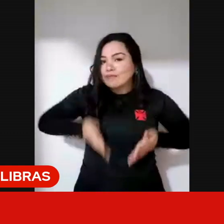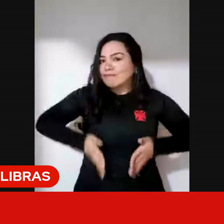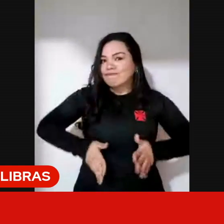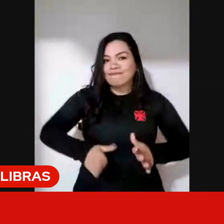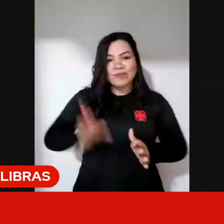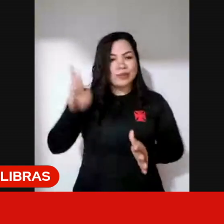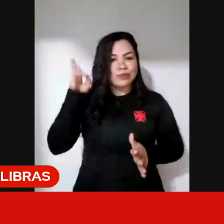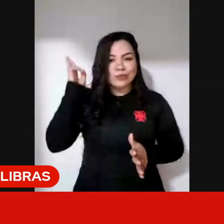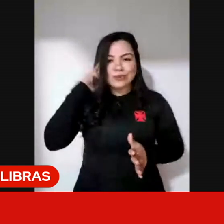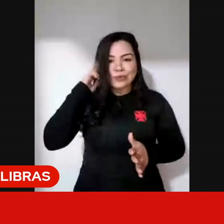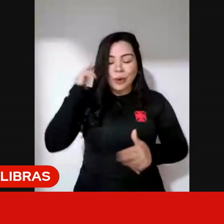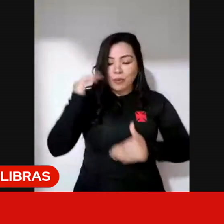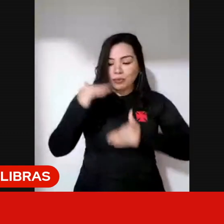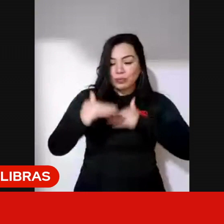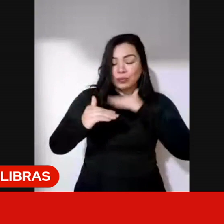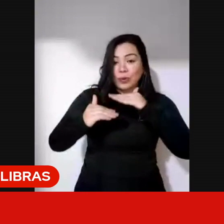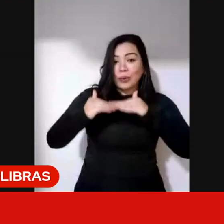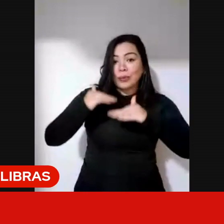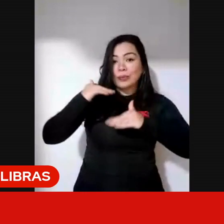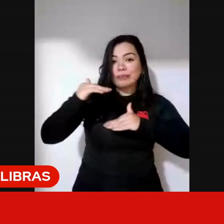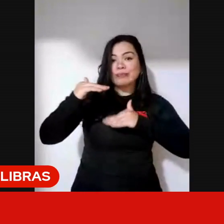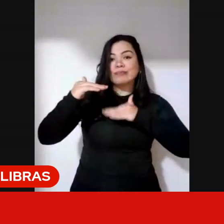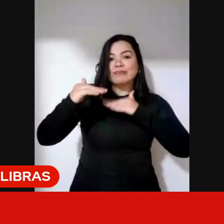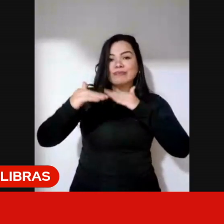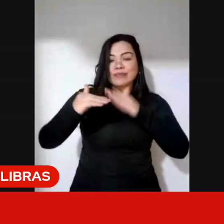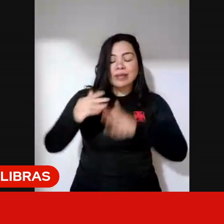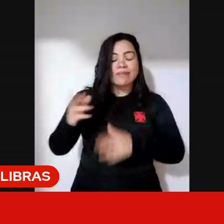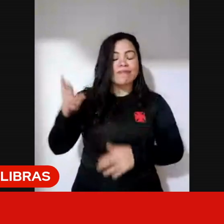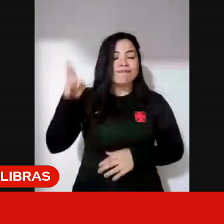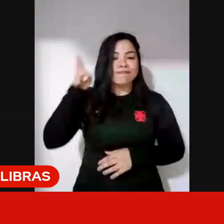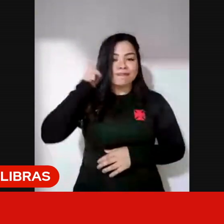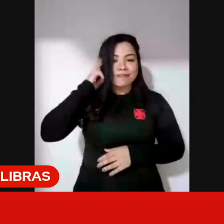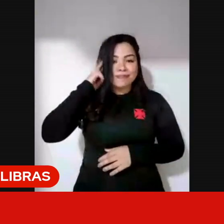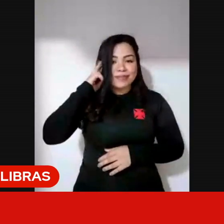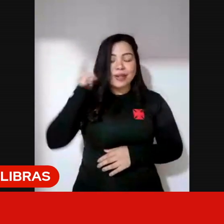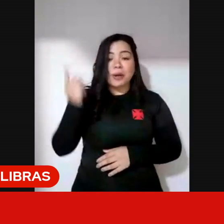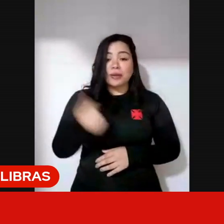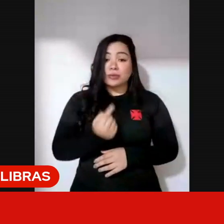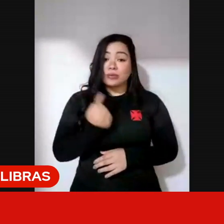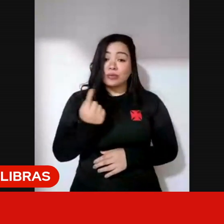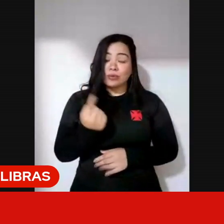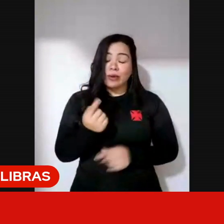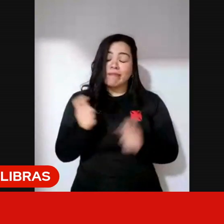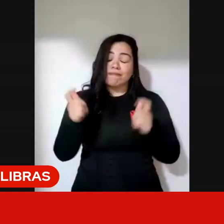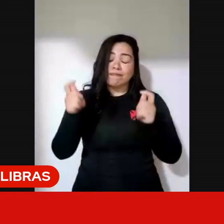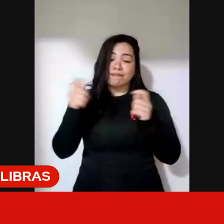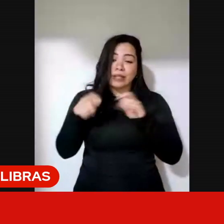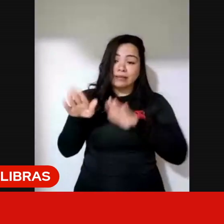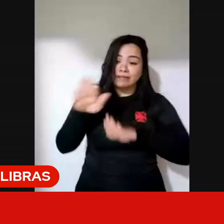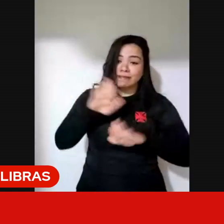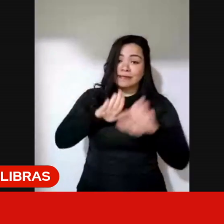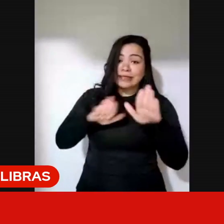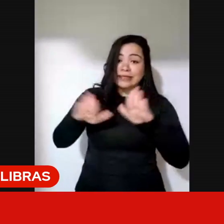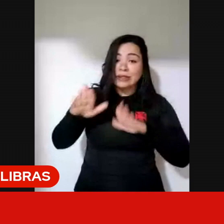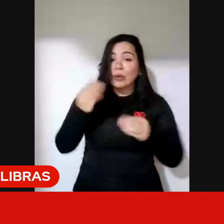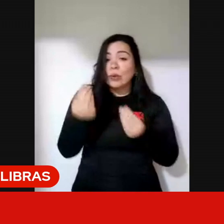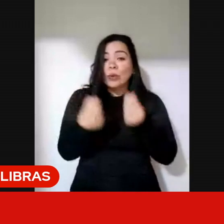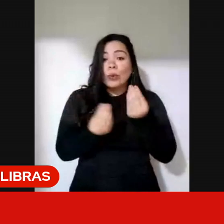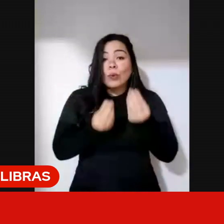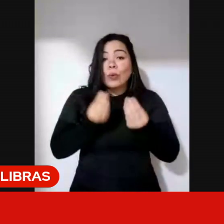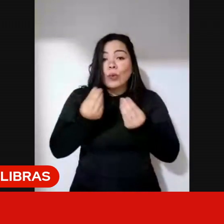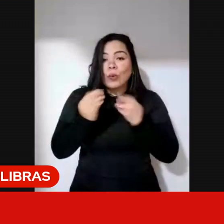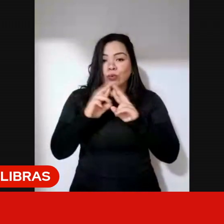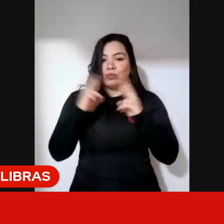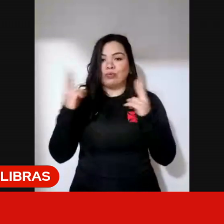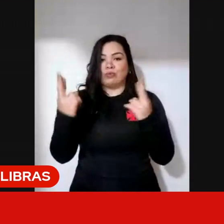também e passaram a ser surdas. Então, a gente realmente tem que tomar muito cuidado com as